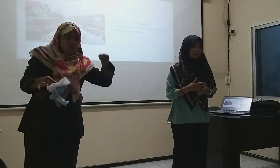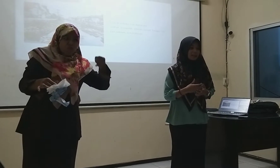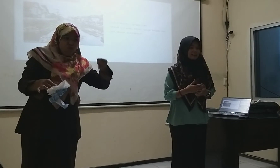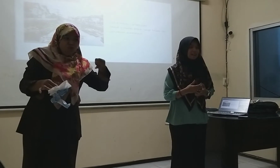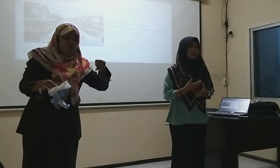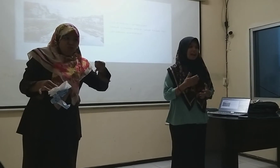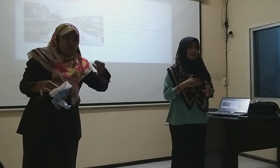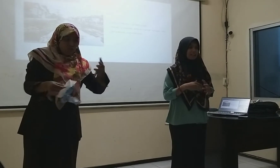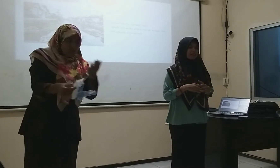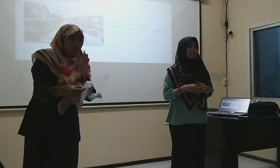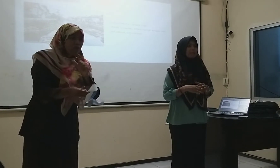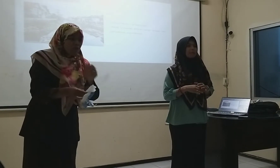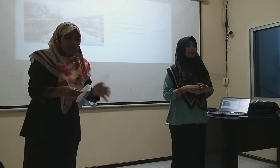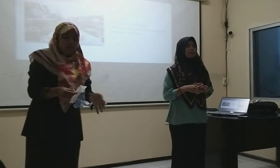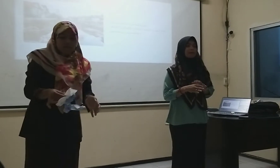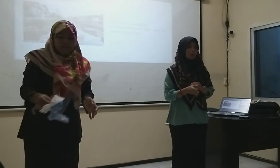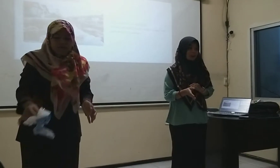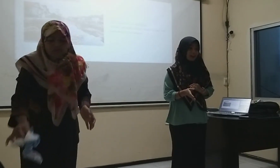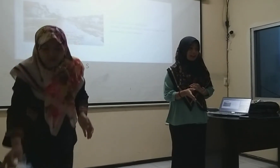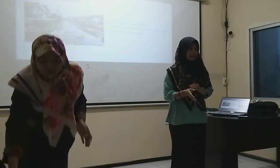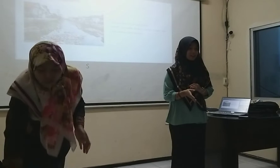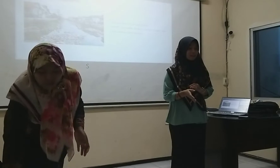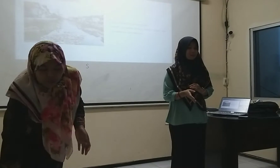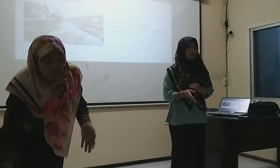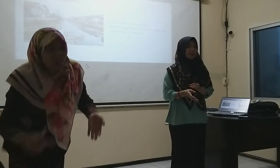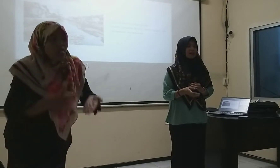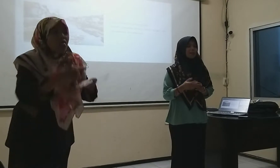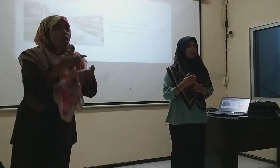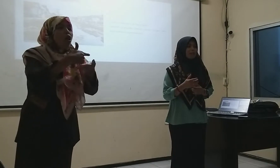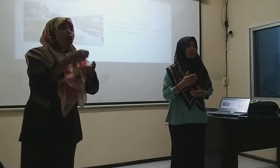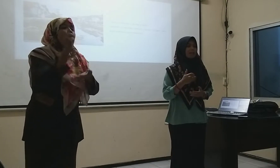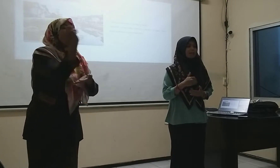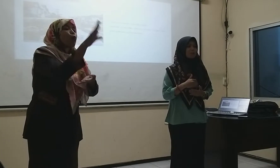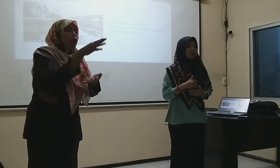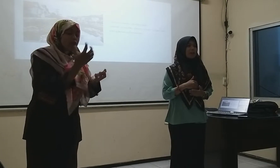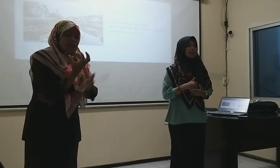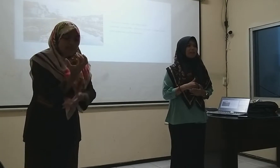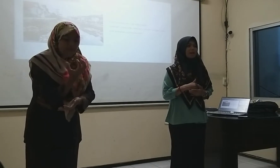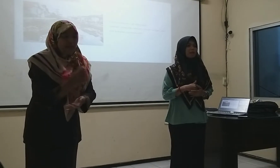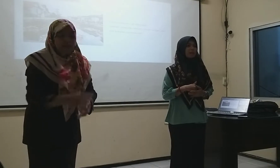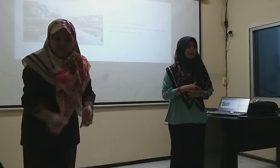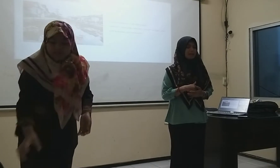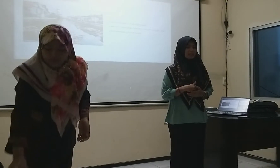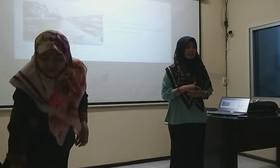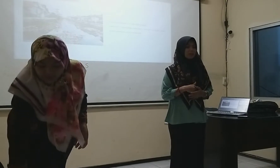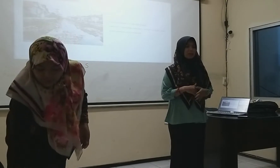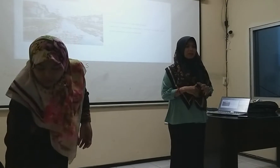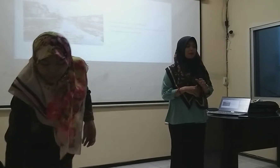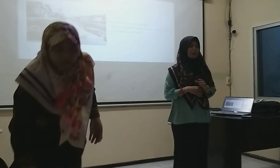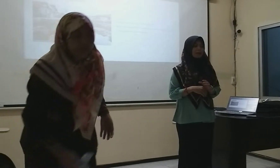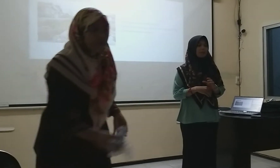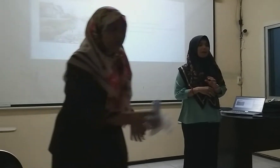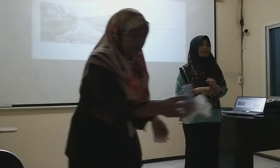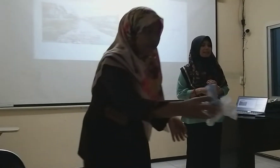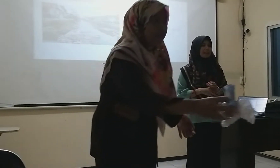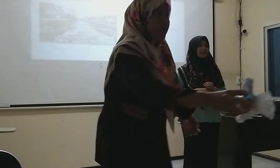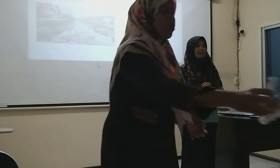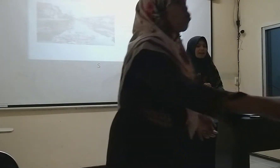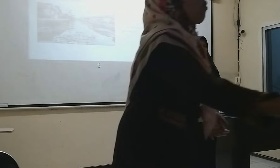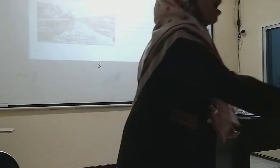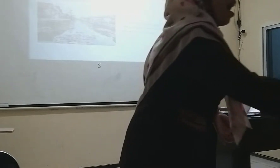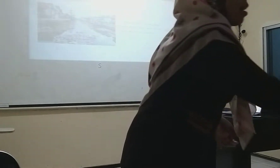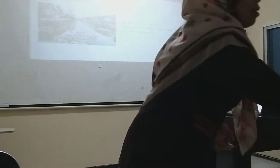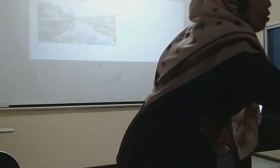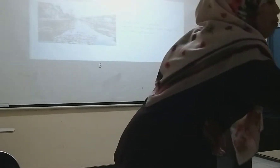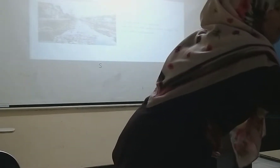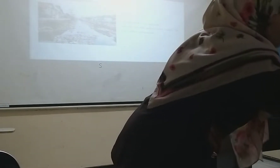minyak gitu ya, yang dialirkan ke sungai gitu. Kemudian ada juga limbah domestik. Itu limbah domestik berasal